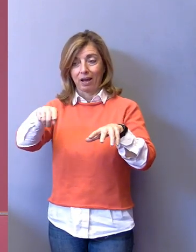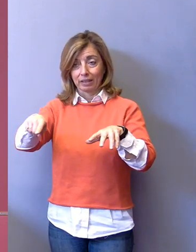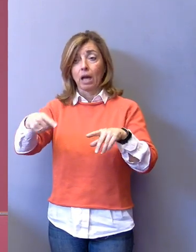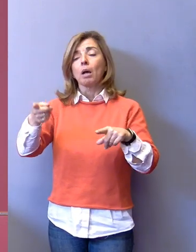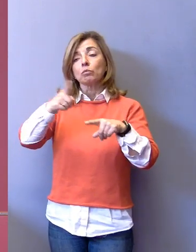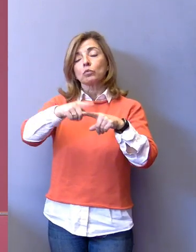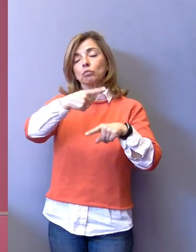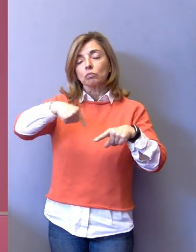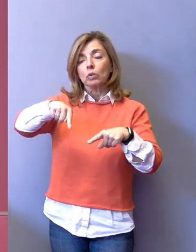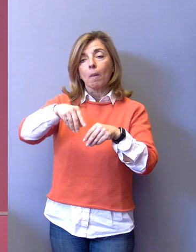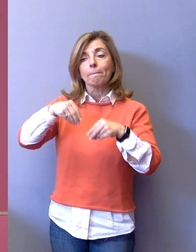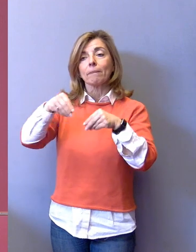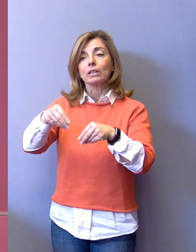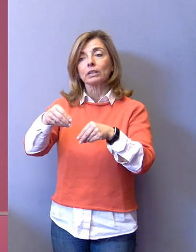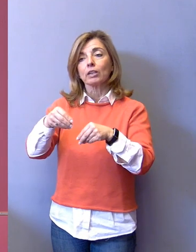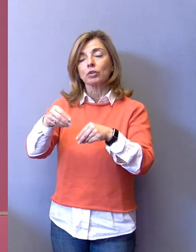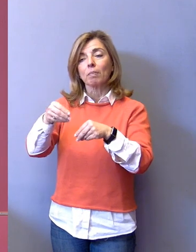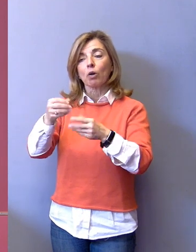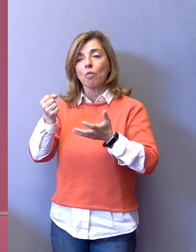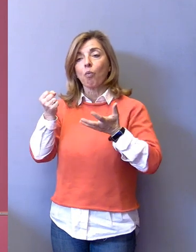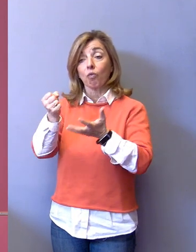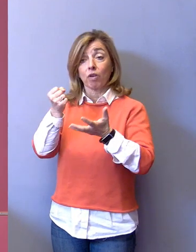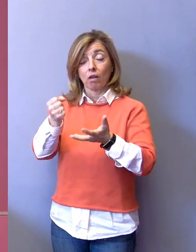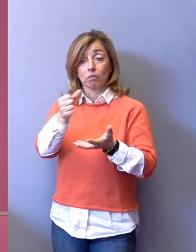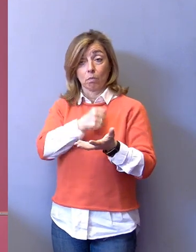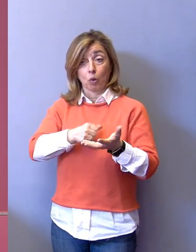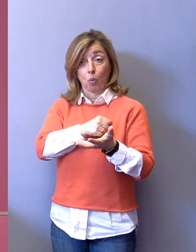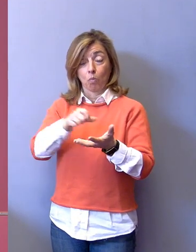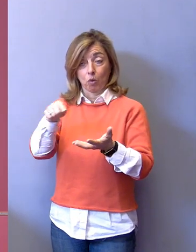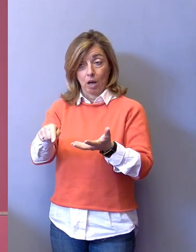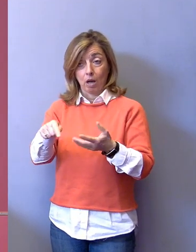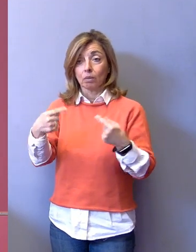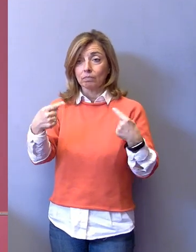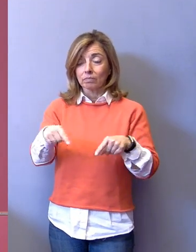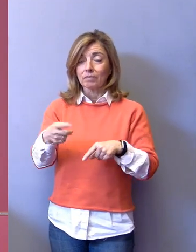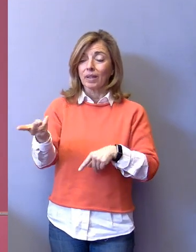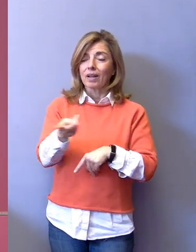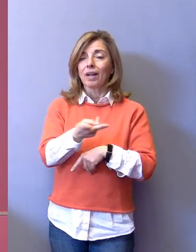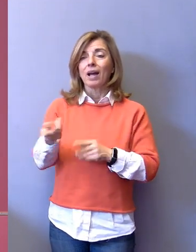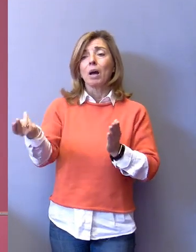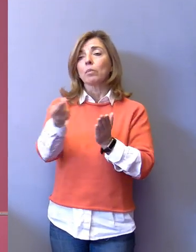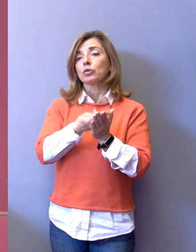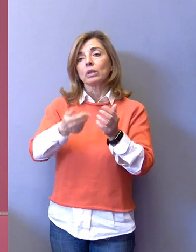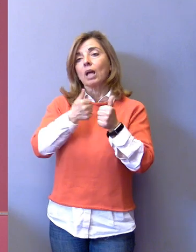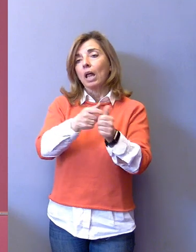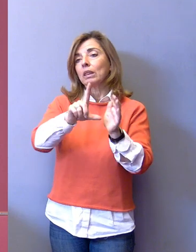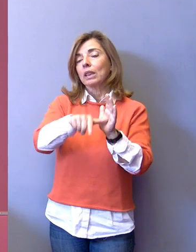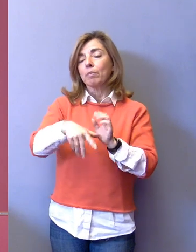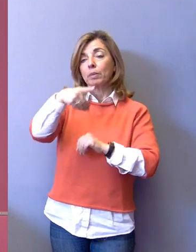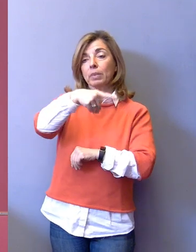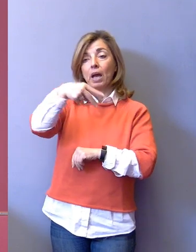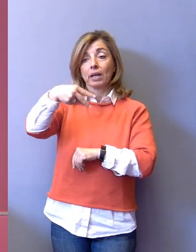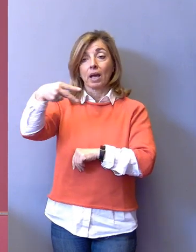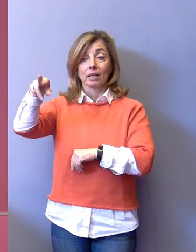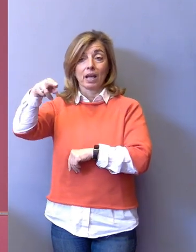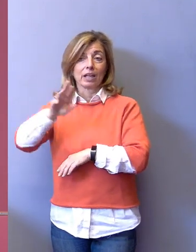con un cofinanziamento comunale questa progettazione naturalmente seguono i tempi del Piano rare quindi vuol dire che